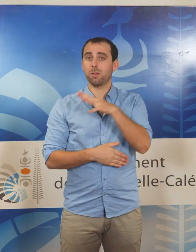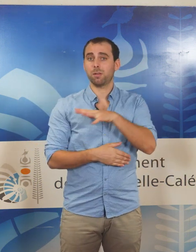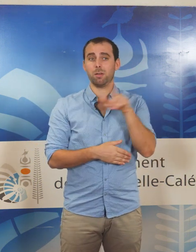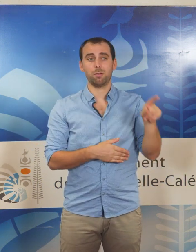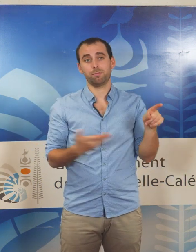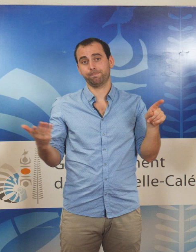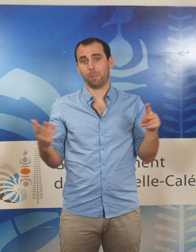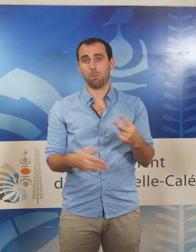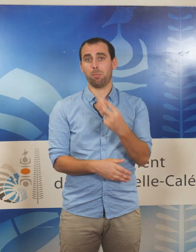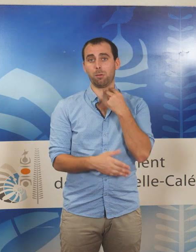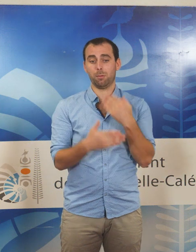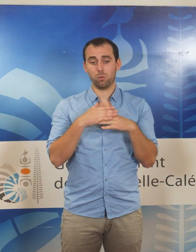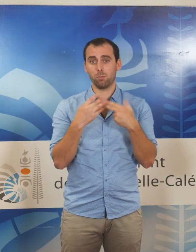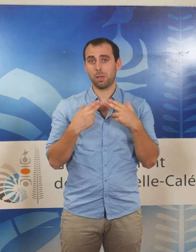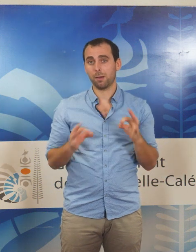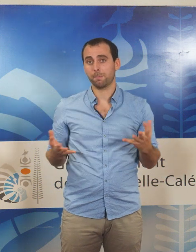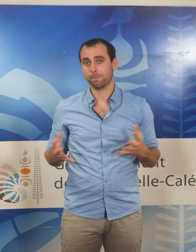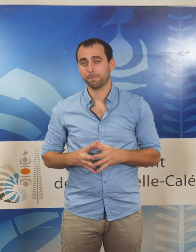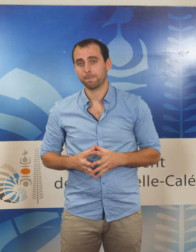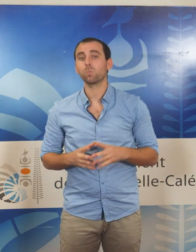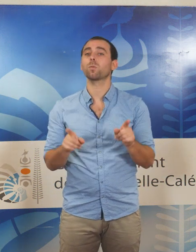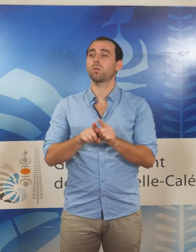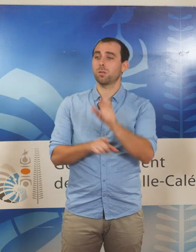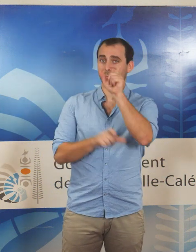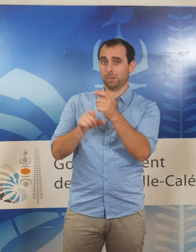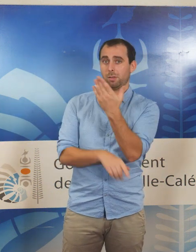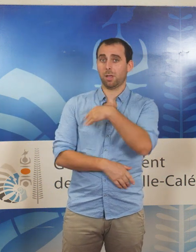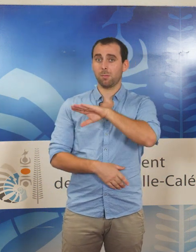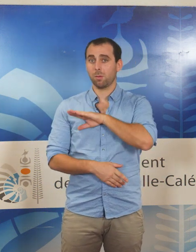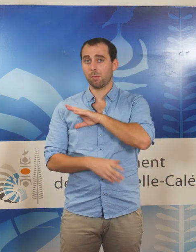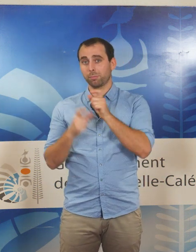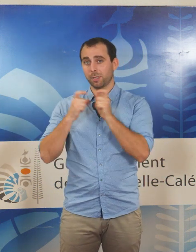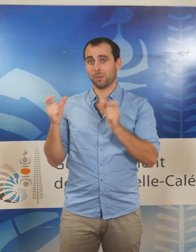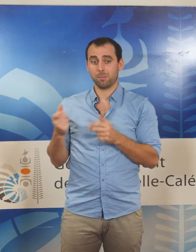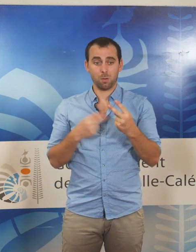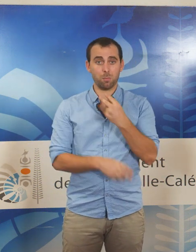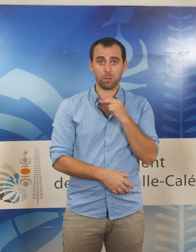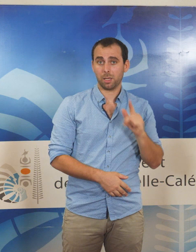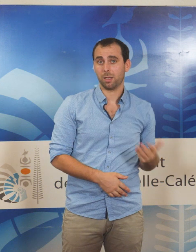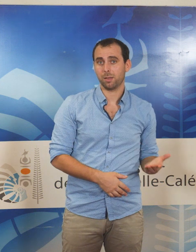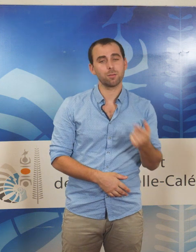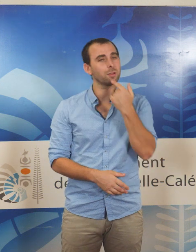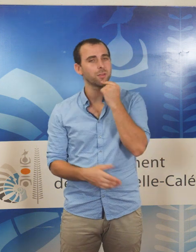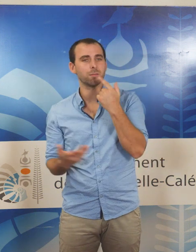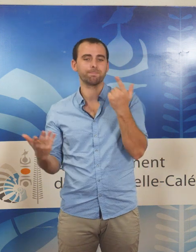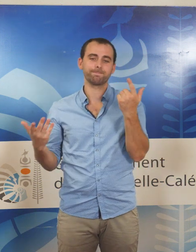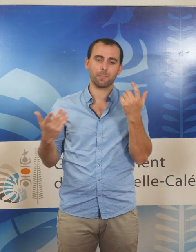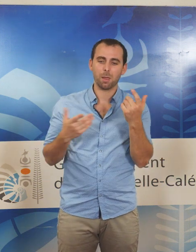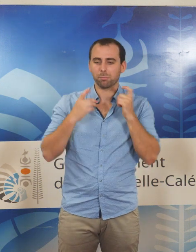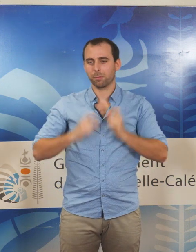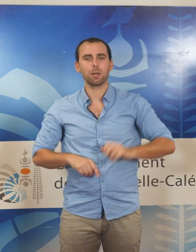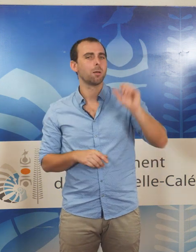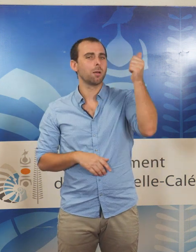bloqués à Nouméa, des responsables d'établissement, et donc on s'attendait tout à fait à ce que ça puisse débuter dans le primaire de